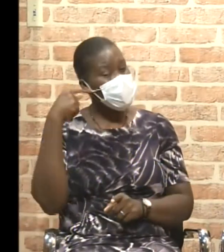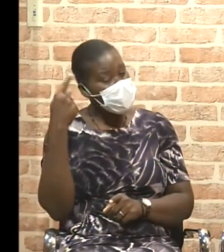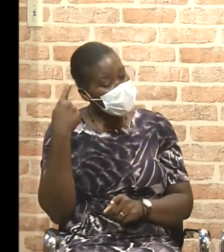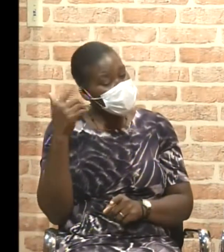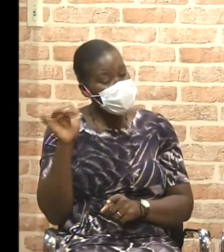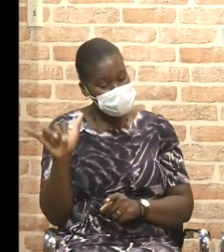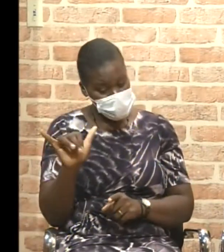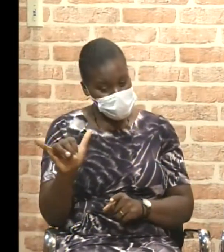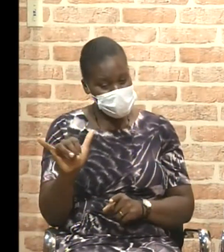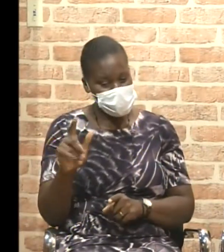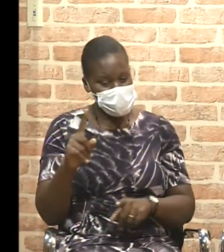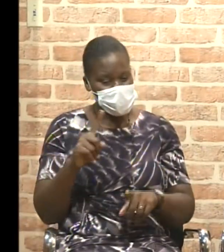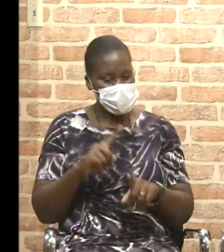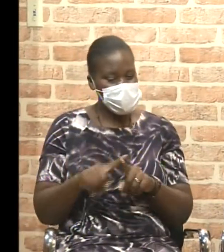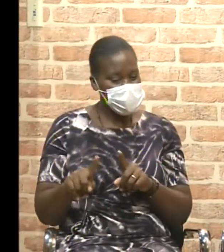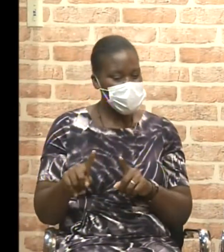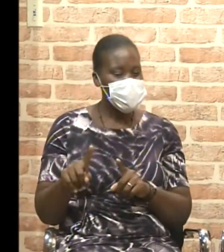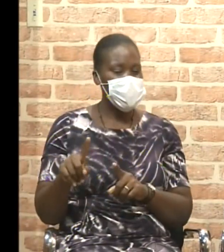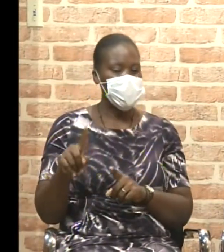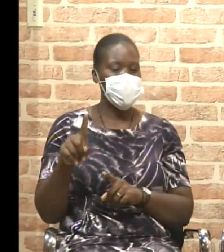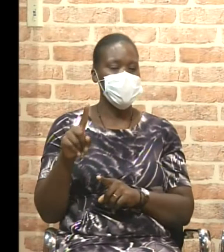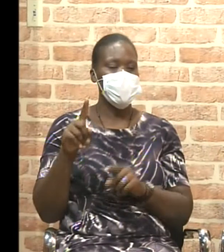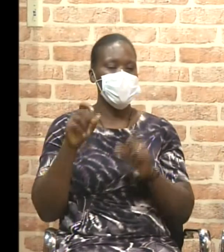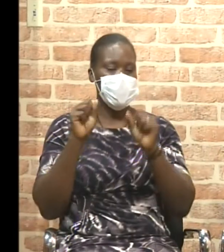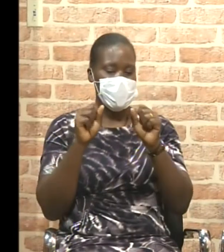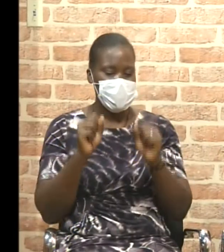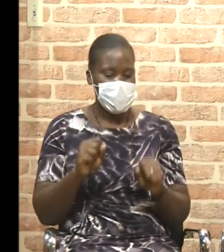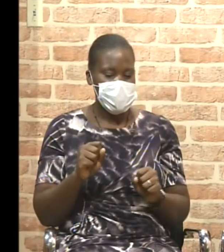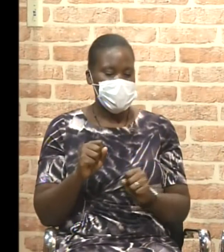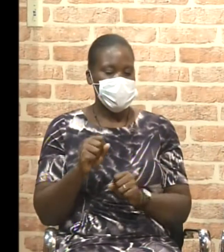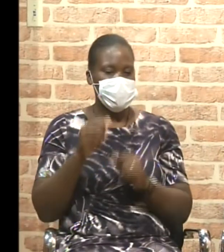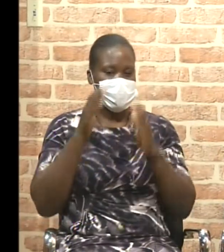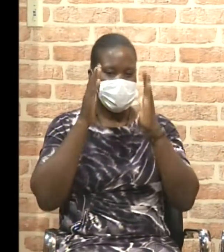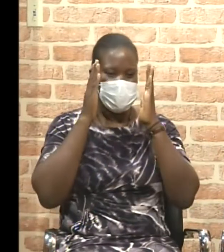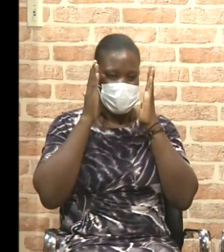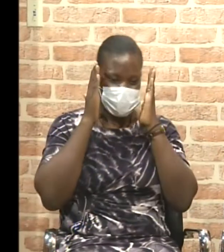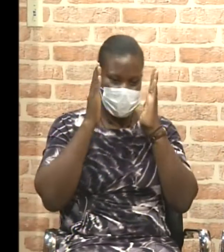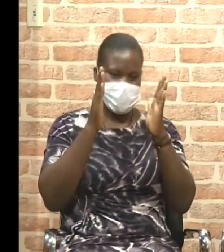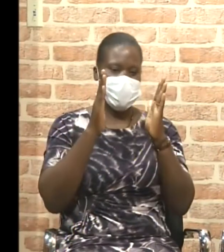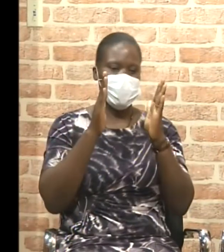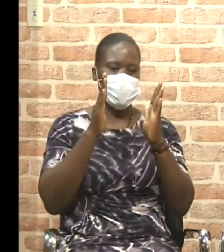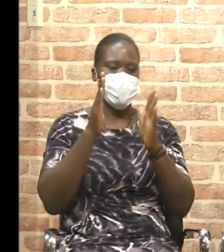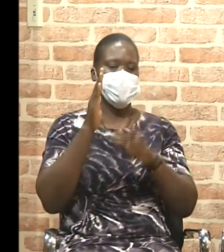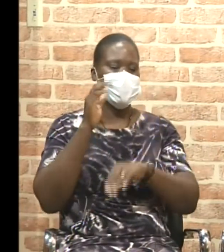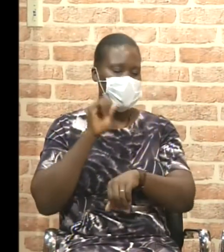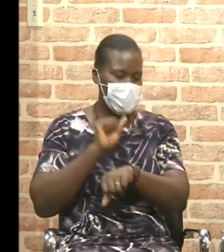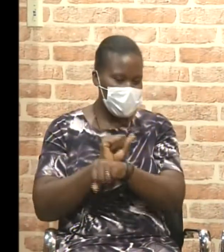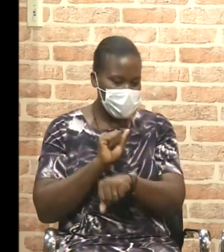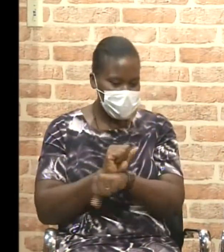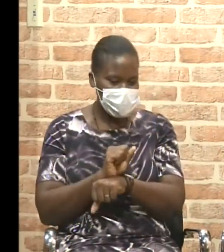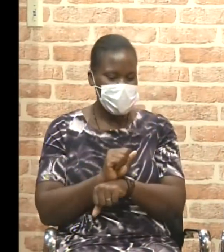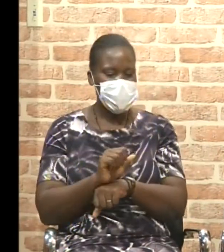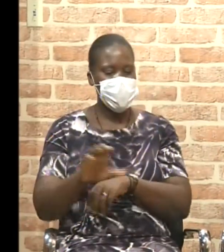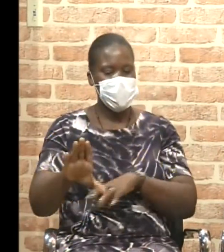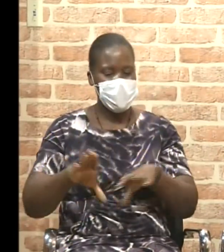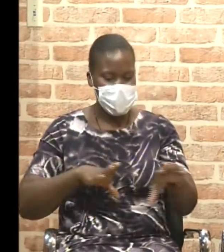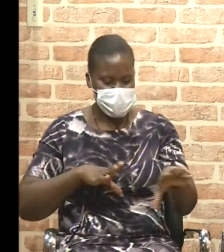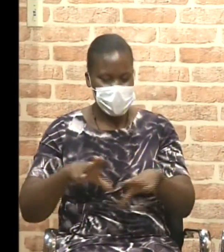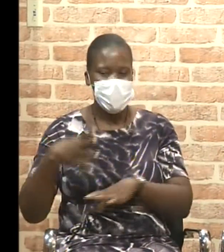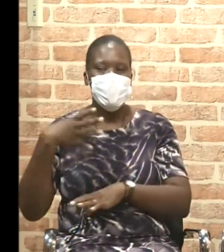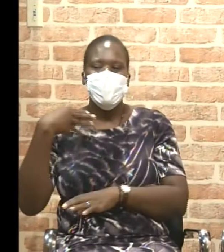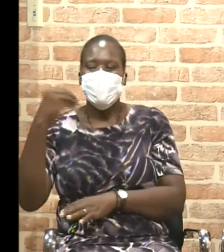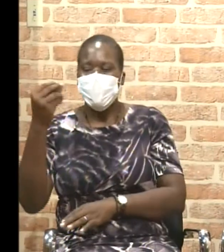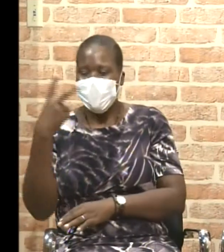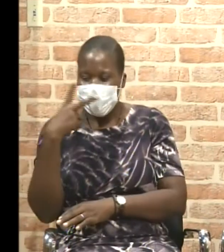très violent en même temps, ça va le dépendre. Donc, qui est capable vraiment de gagner en pile l'impact sur tout le monde. Donc, c'est le genre de travail ça, que nous-mêmes nous avons fait. C'est aller